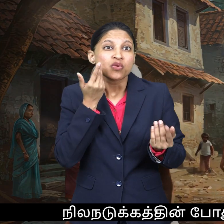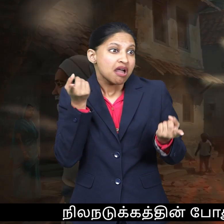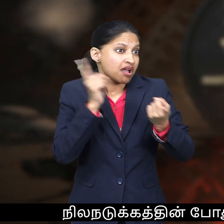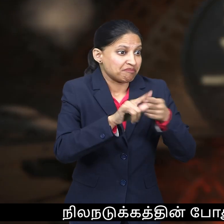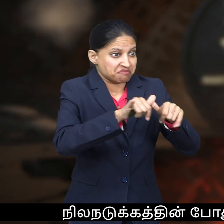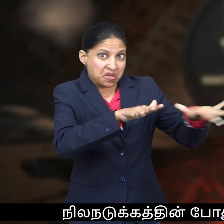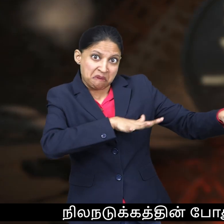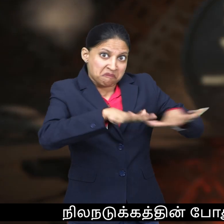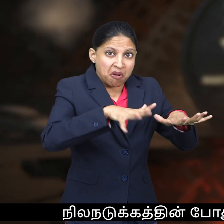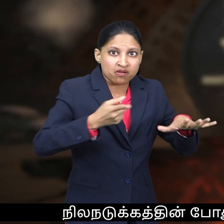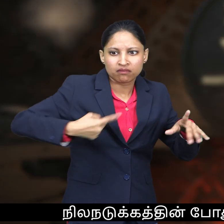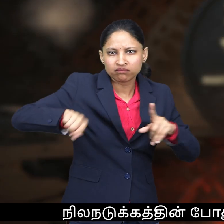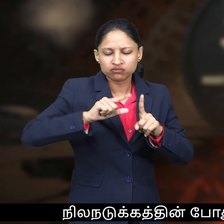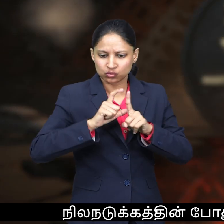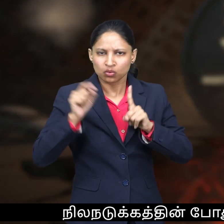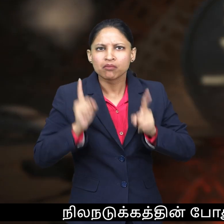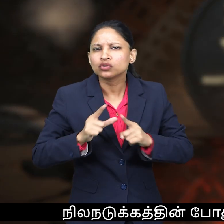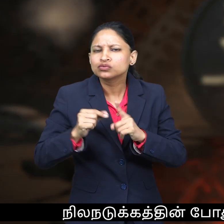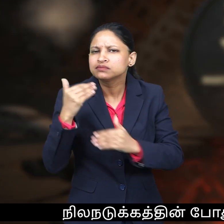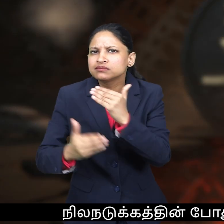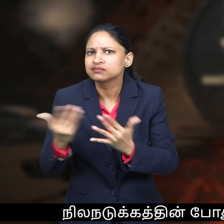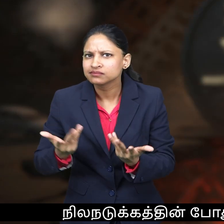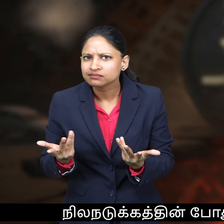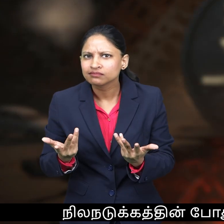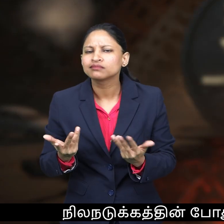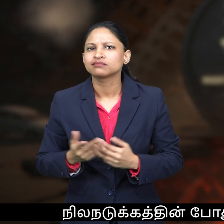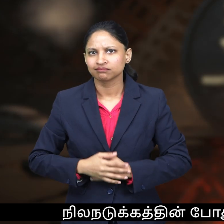நிலநடுக்கத்தின் போது நீங்கள் என்ன செய்ய வேண்டும்?